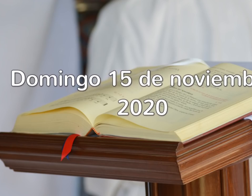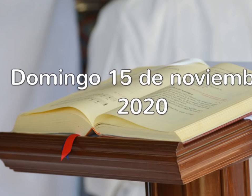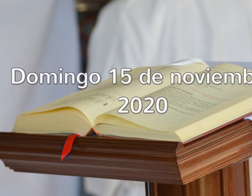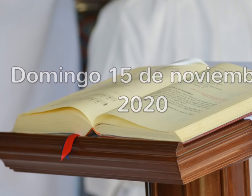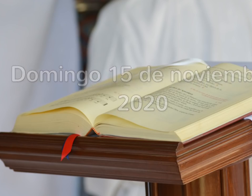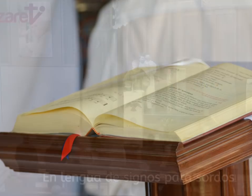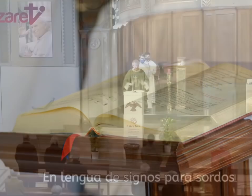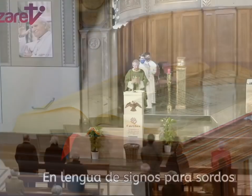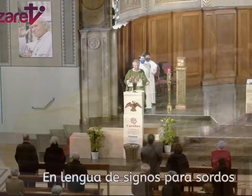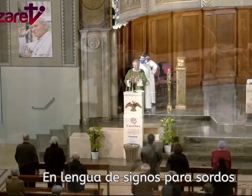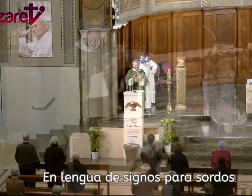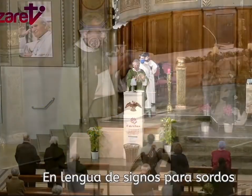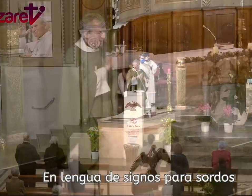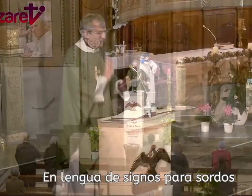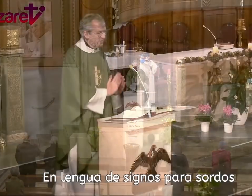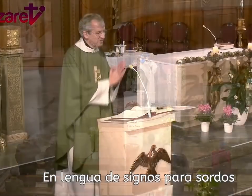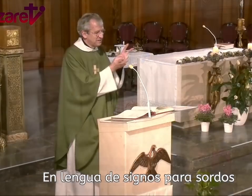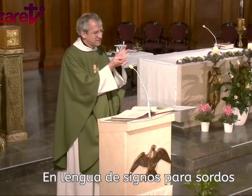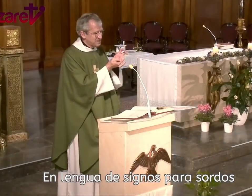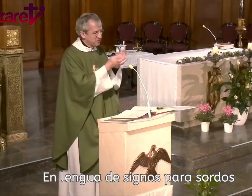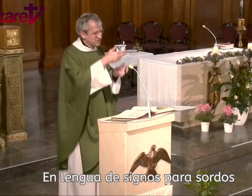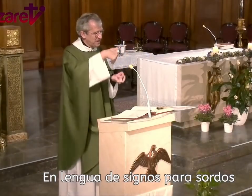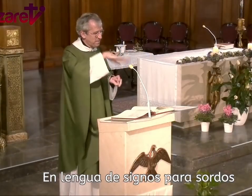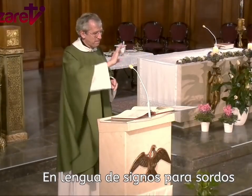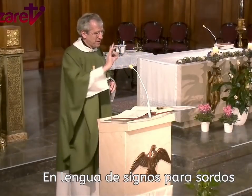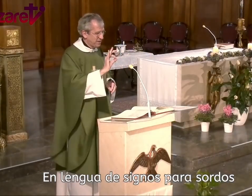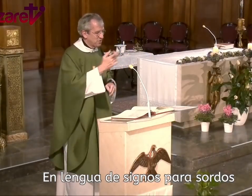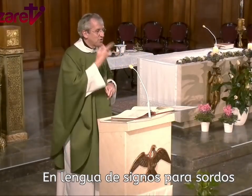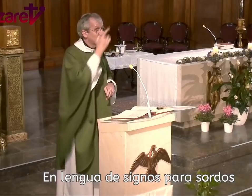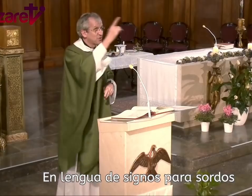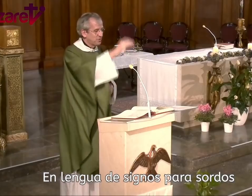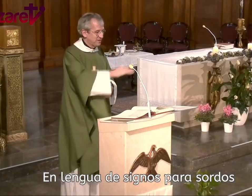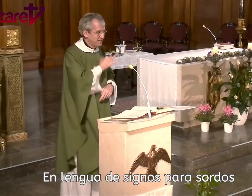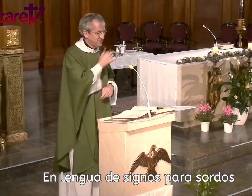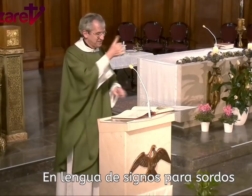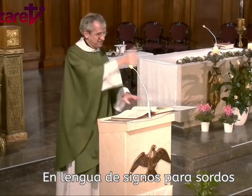La lectura del Santo Evangelio según San Mateo En